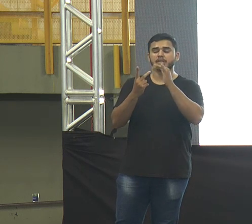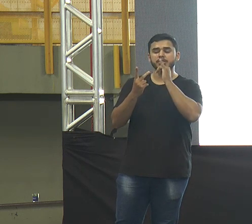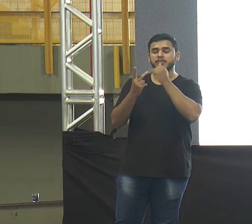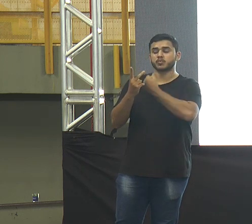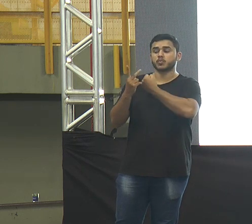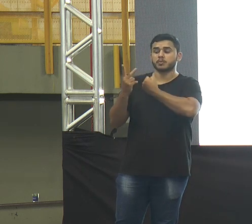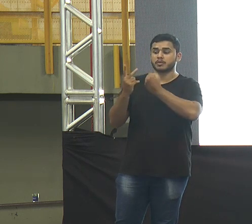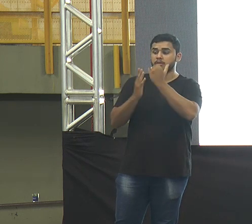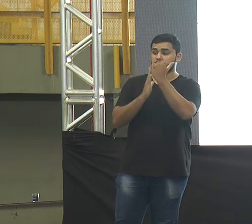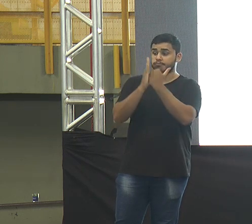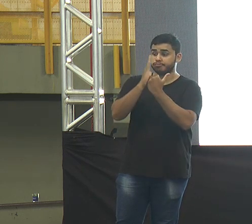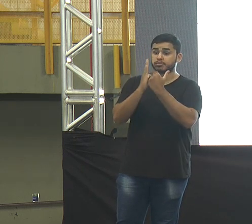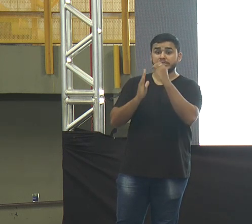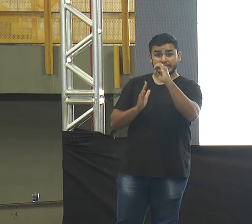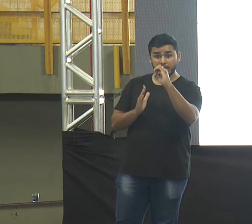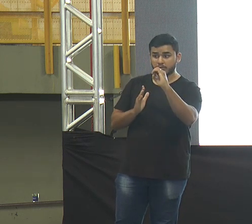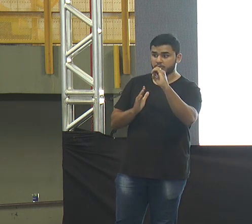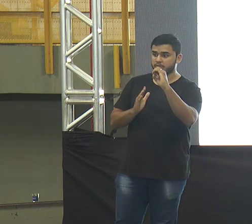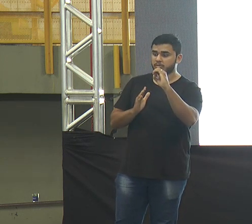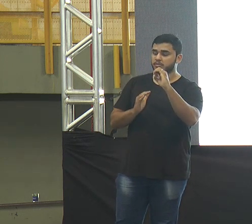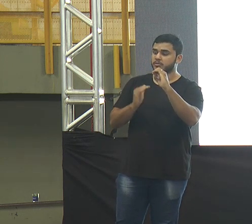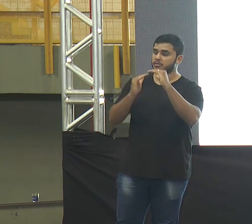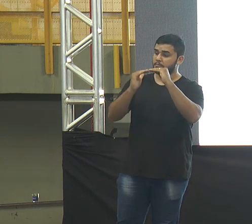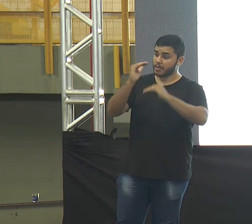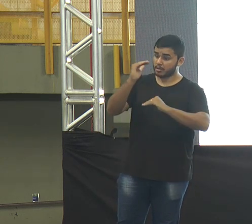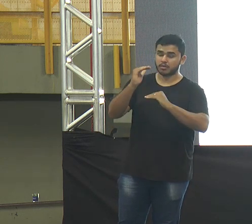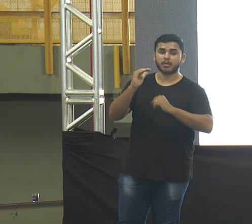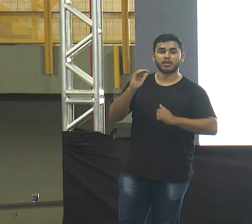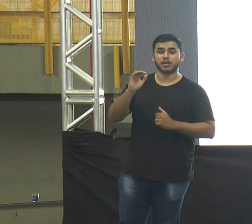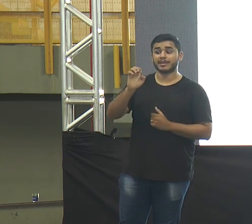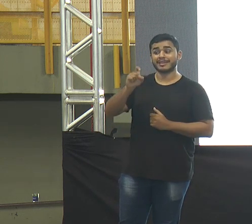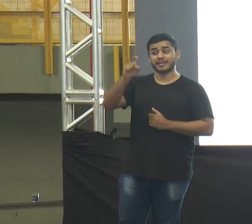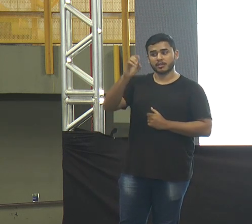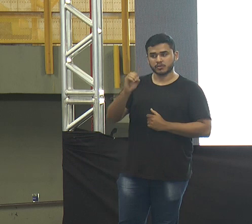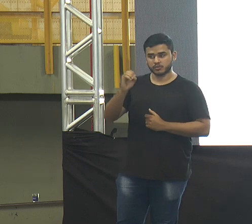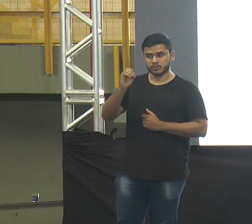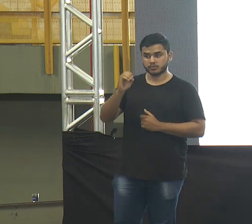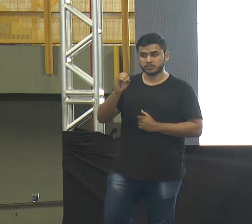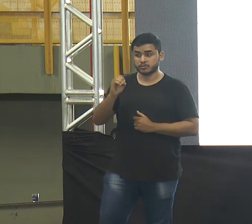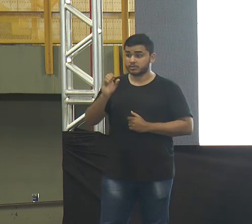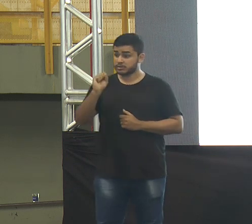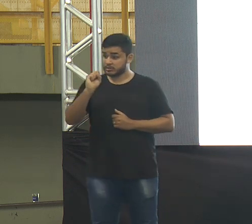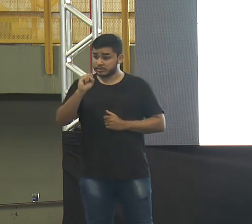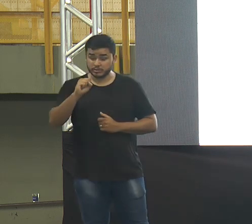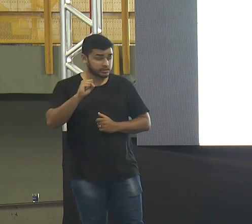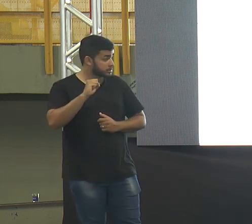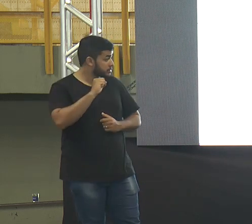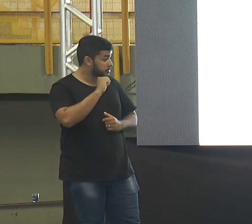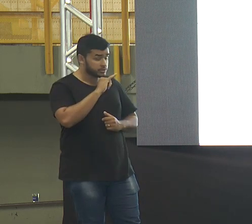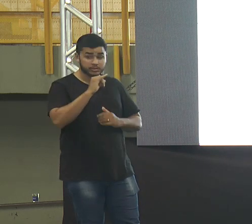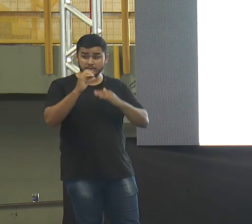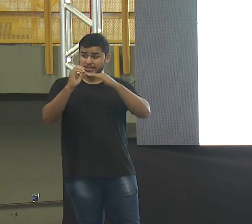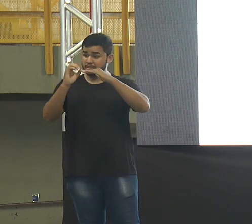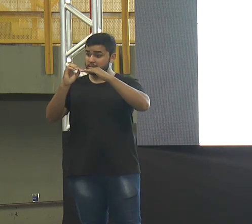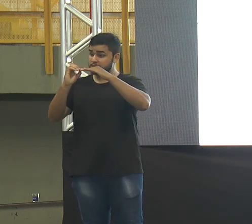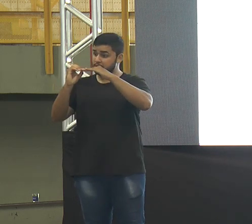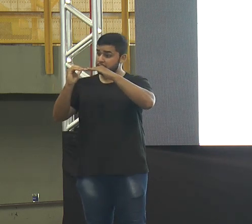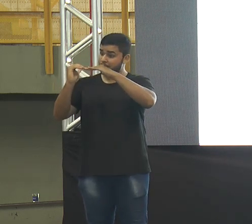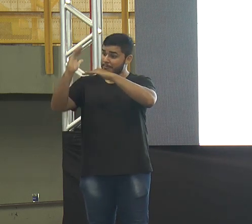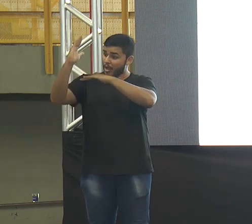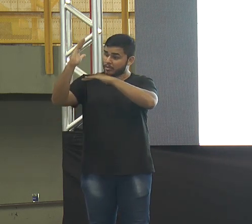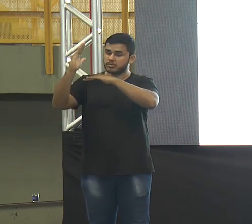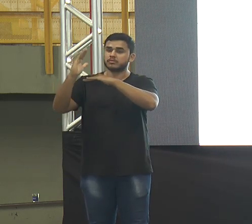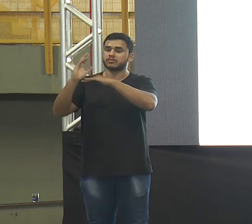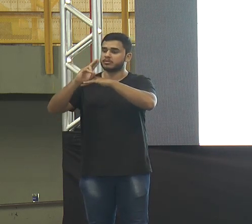é exotérmico. Toda vida que quando você fizer essa conta, se esse valor der maior que zero,